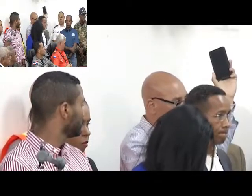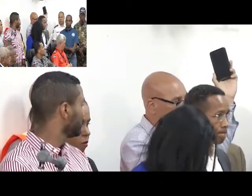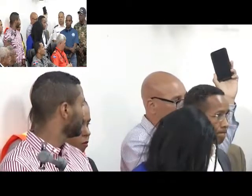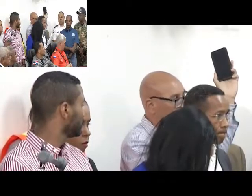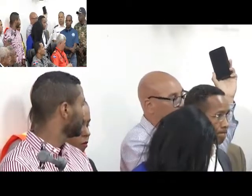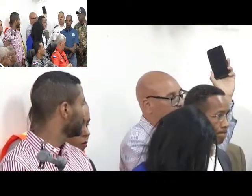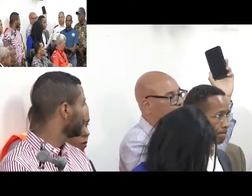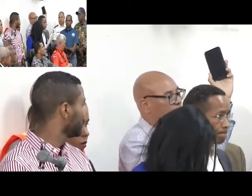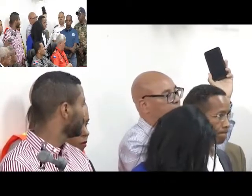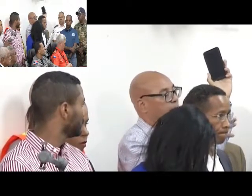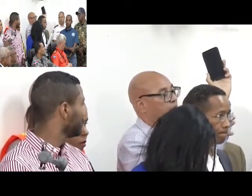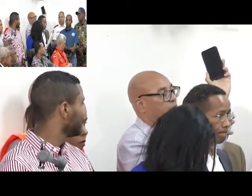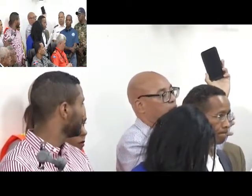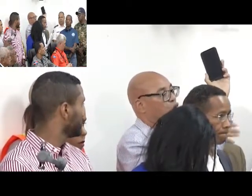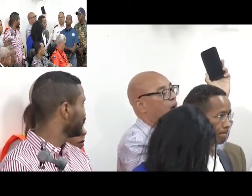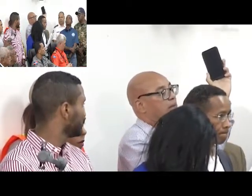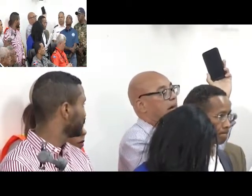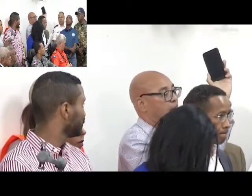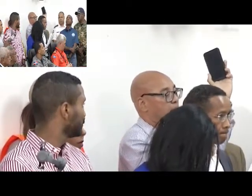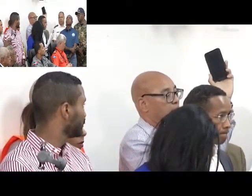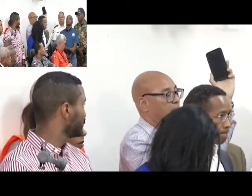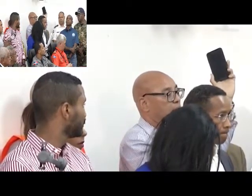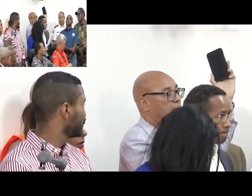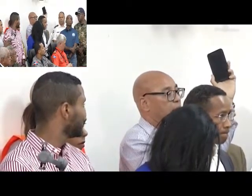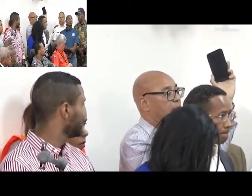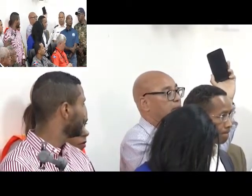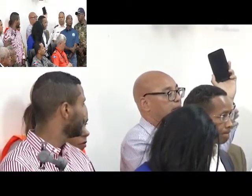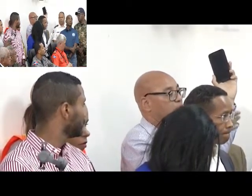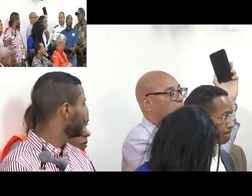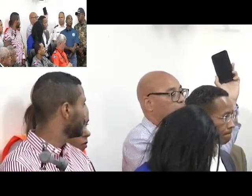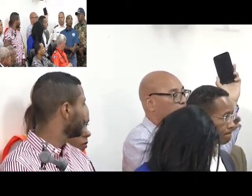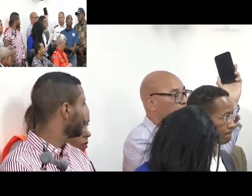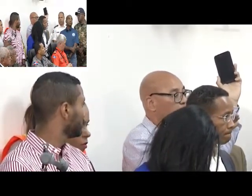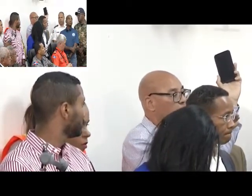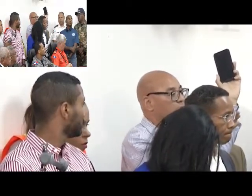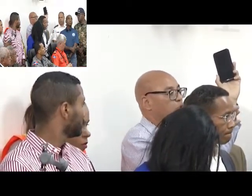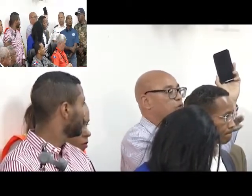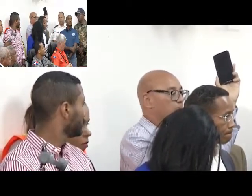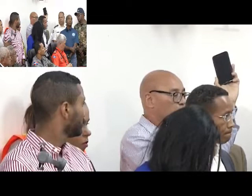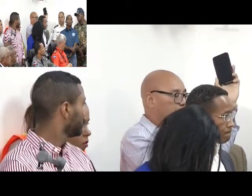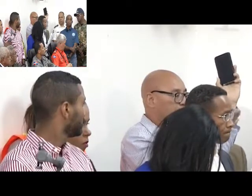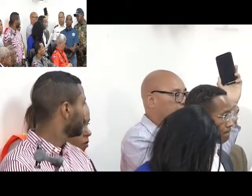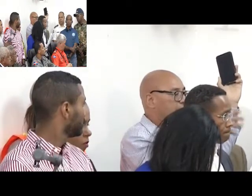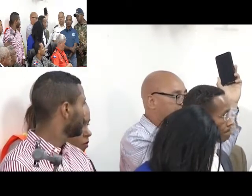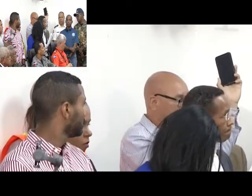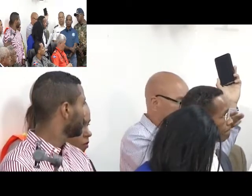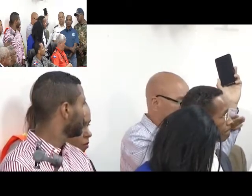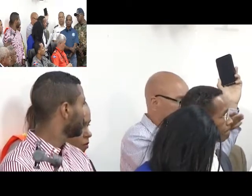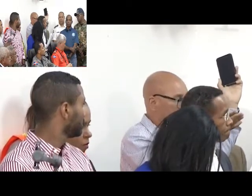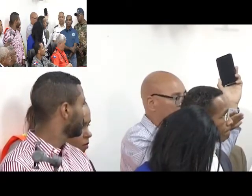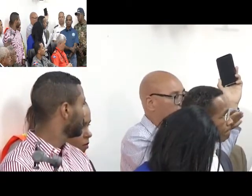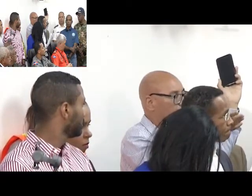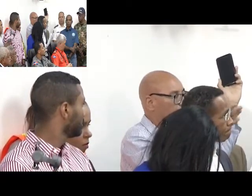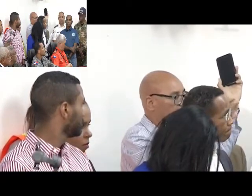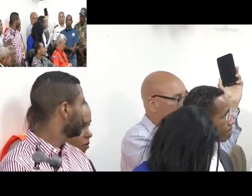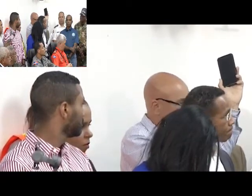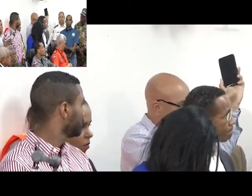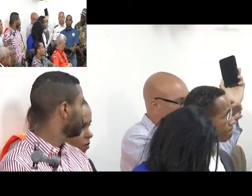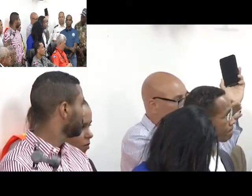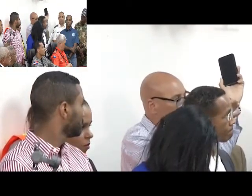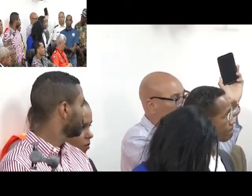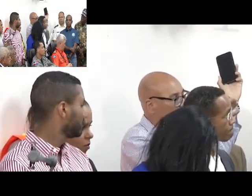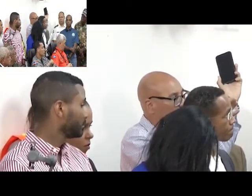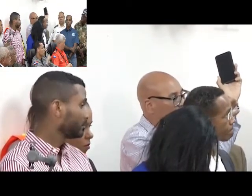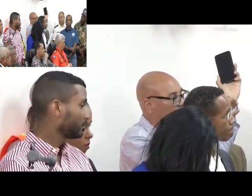se intuye, que es una manera de coartar la libre libertad de información. ¿Se contemplan ustedes variar esa medida para el